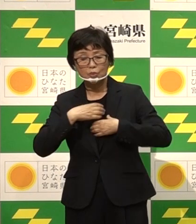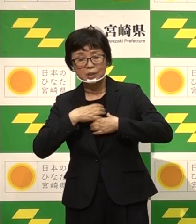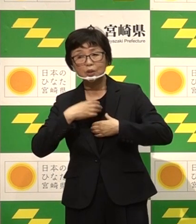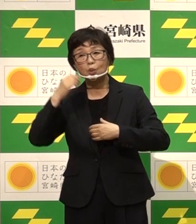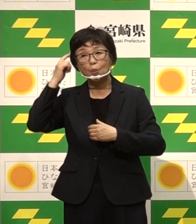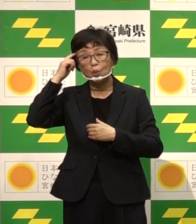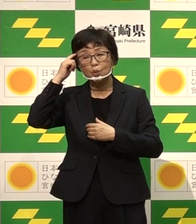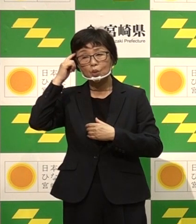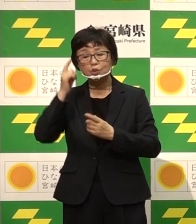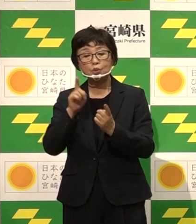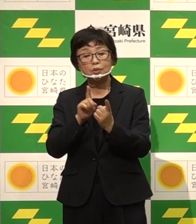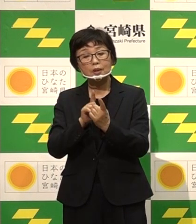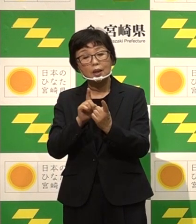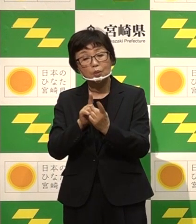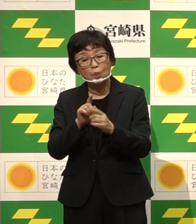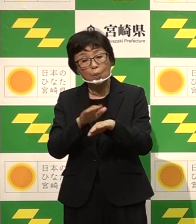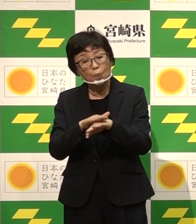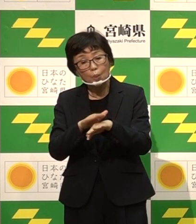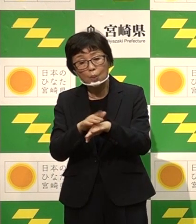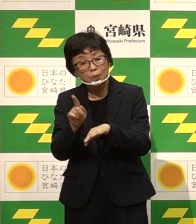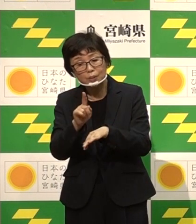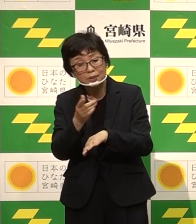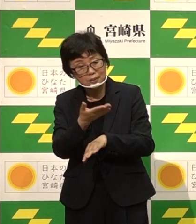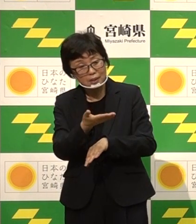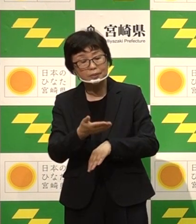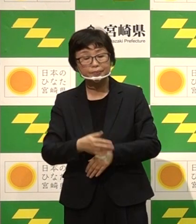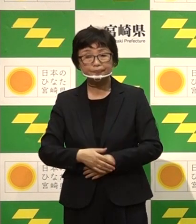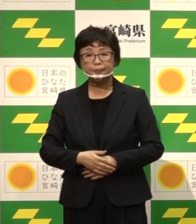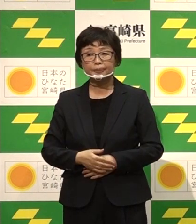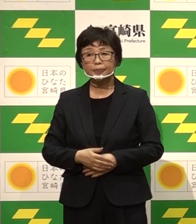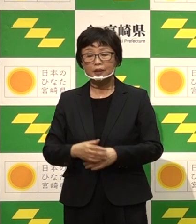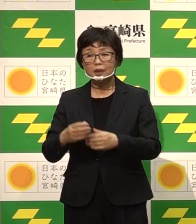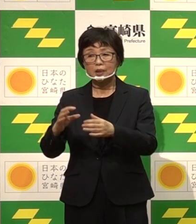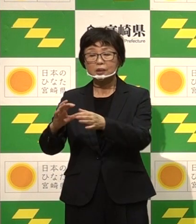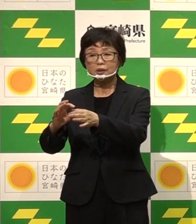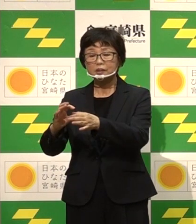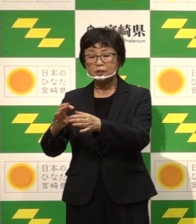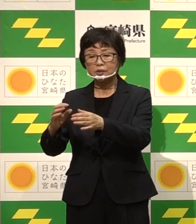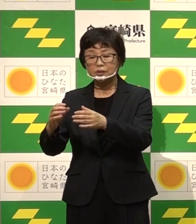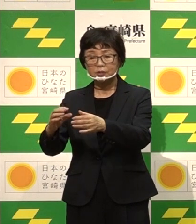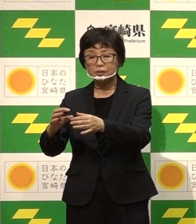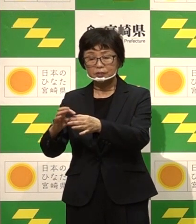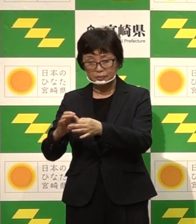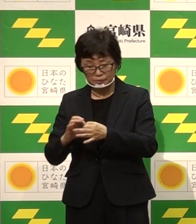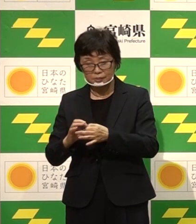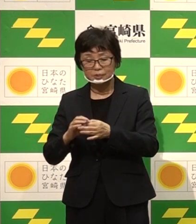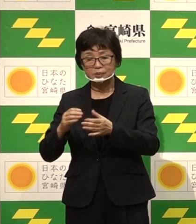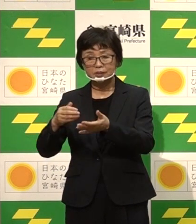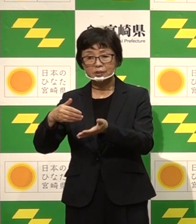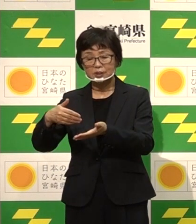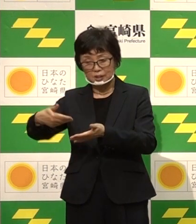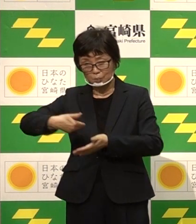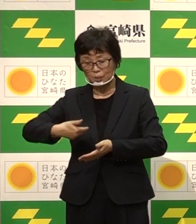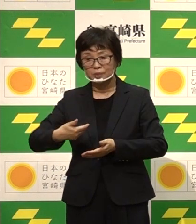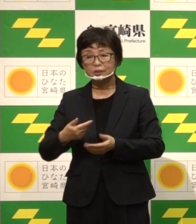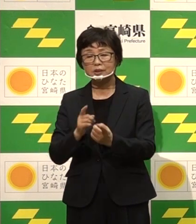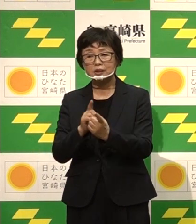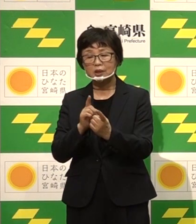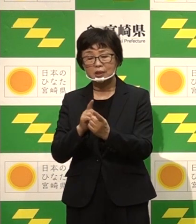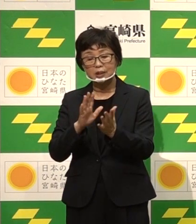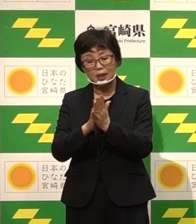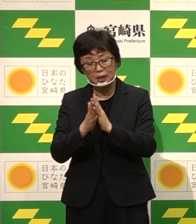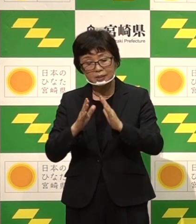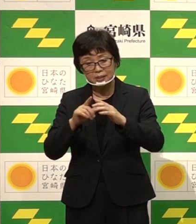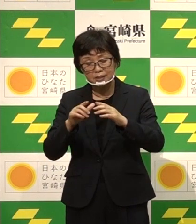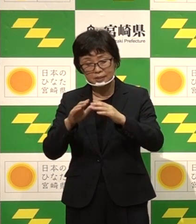このあたりの対応策というのは何か。 そうですね、はい、それ重要なご指摘だと思います。県全体の数字として、それからさっ